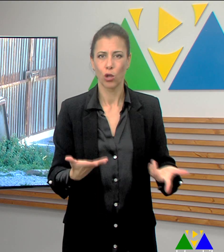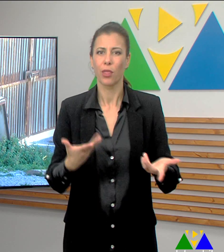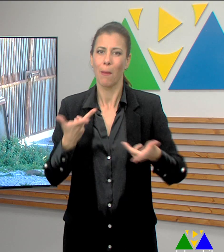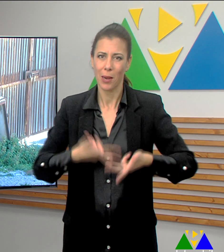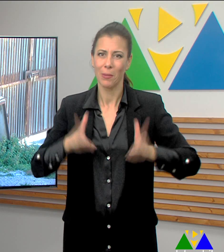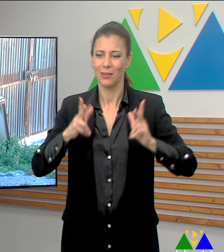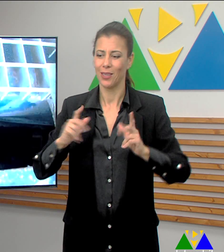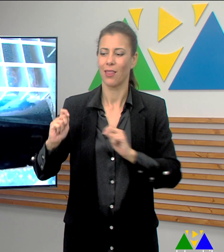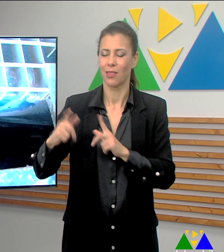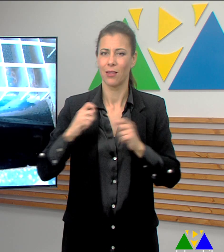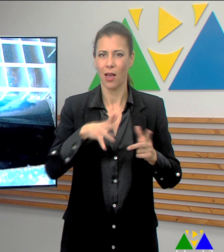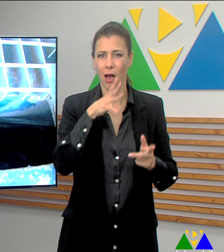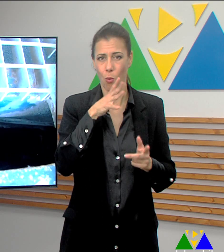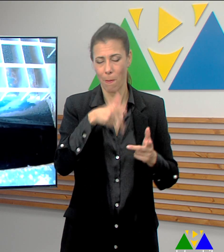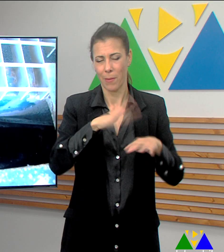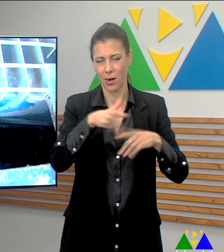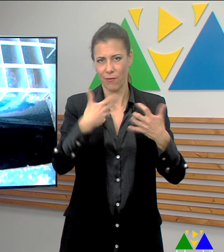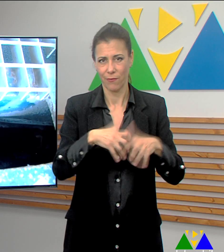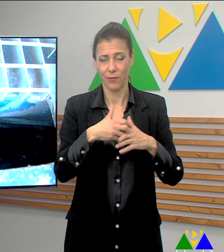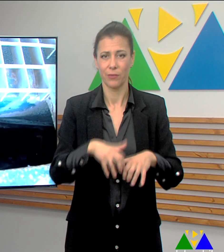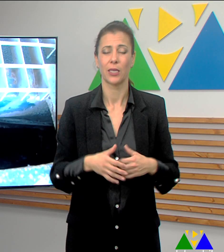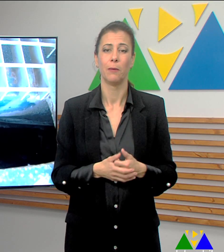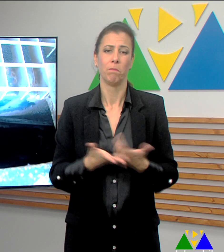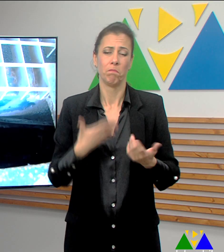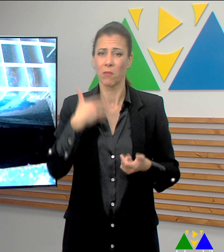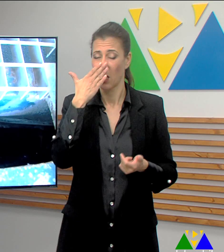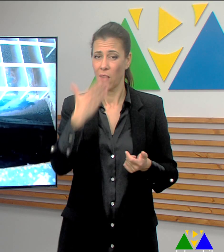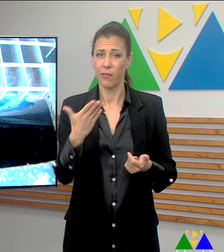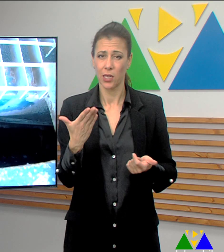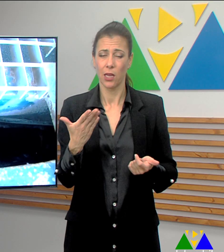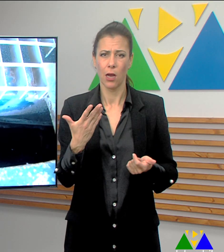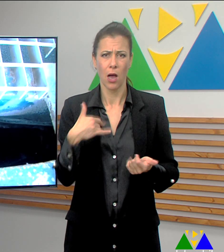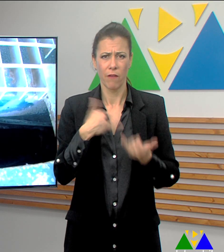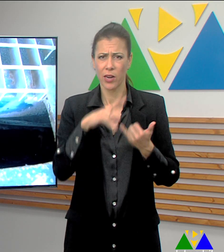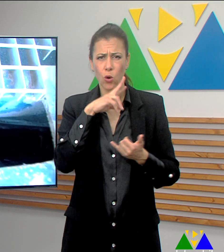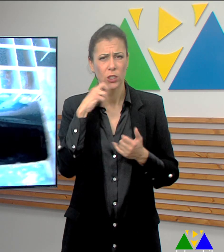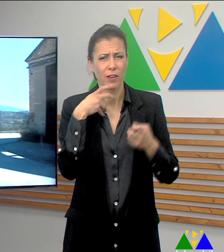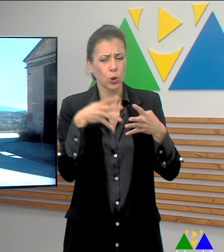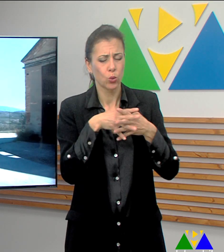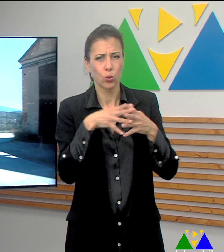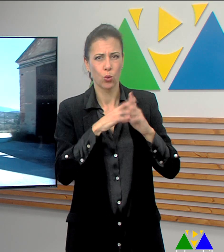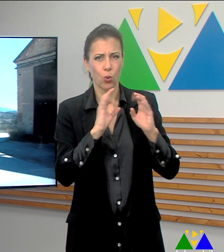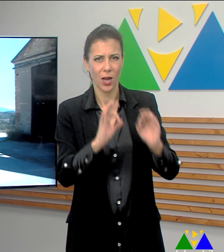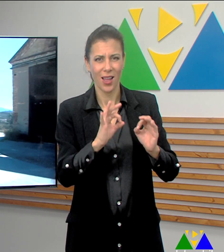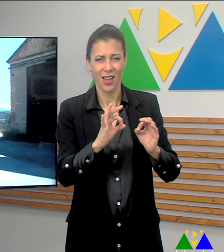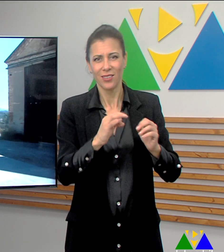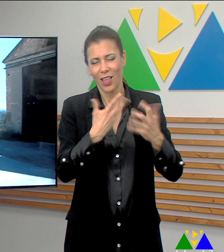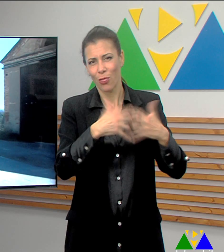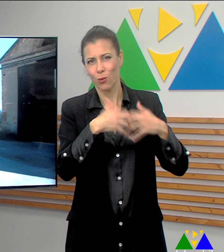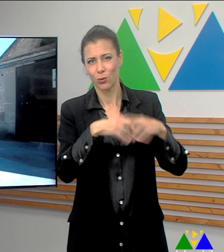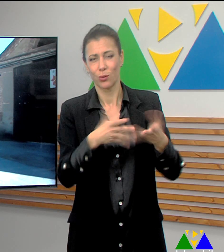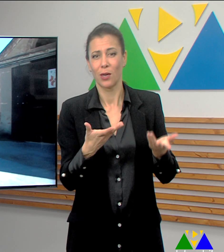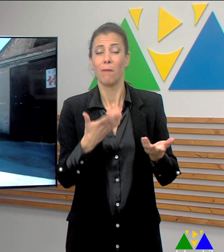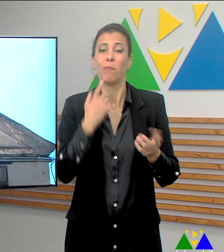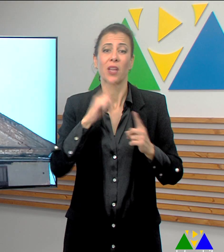de agua de la fábrica. Y la verdad es que ha conservado una estructura industrial, por lo menos, que